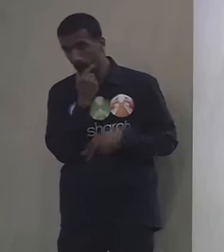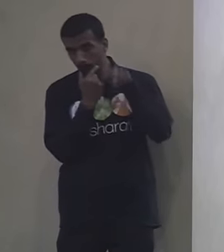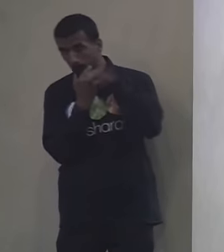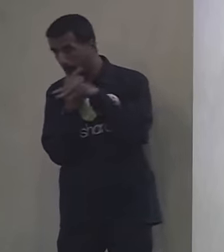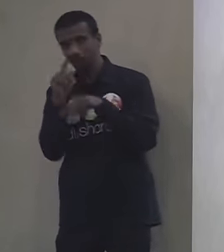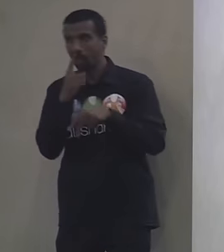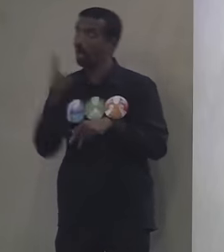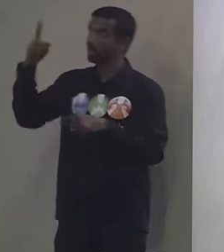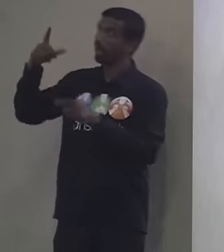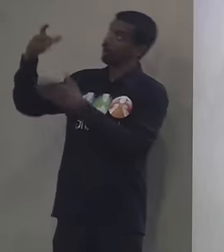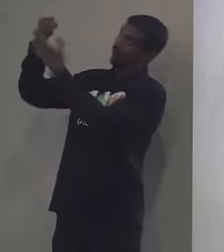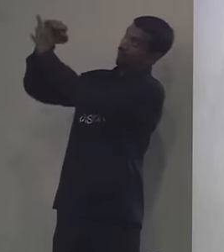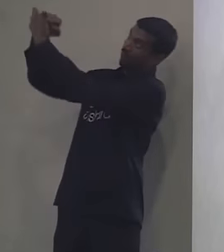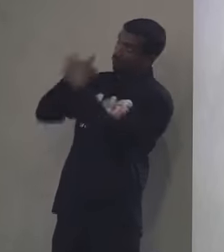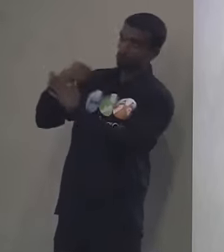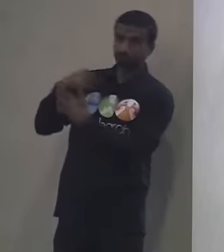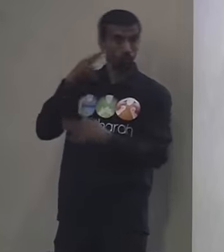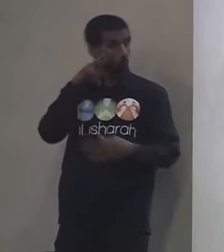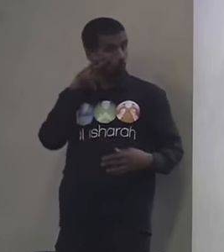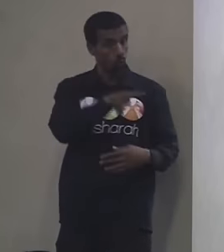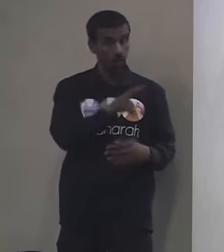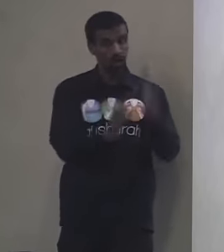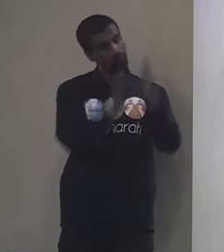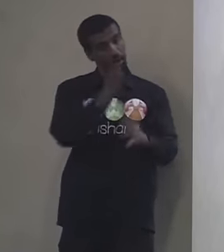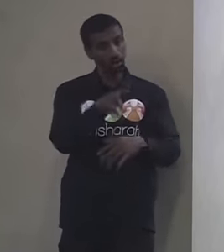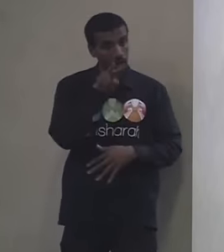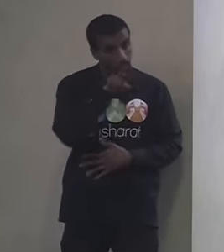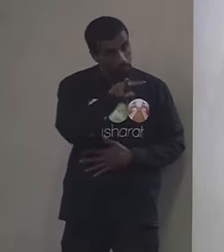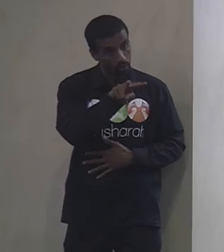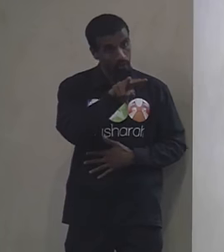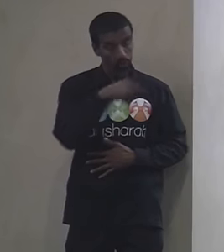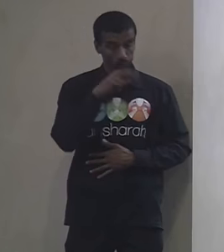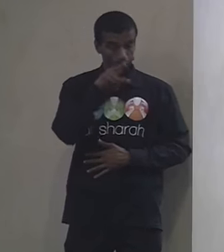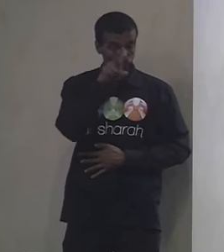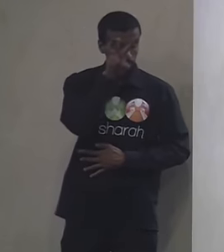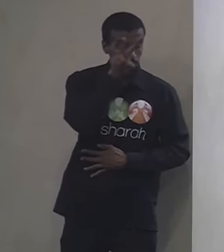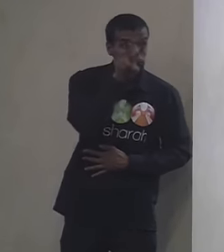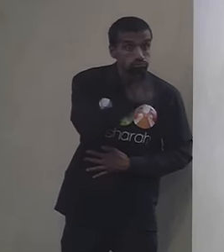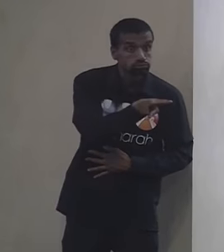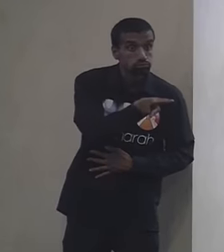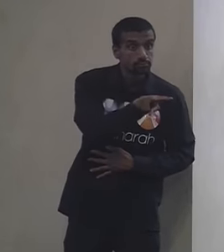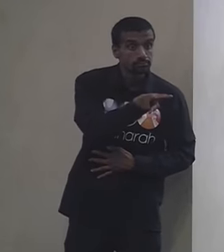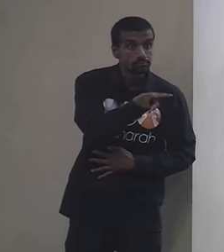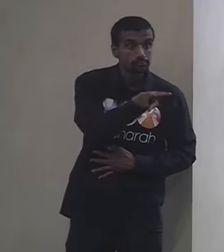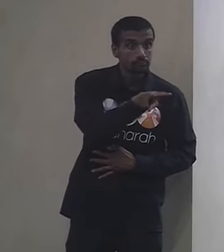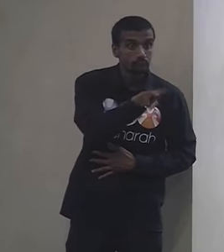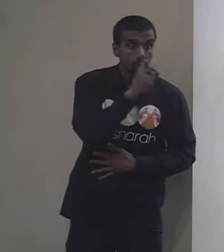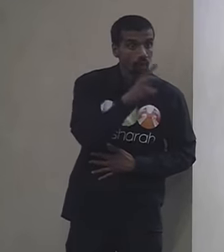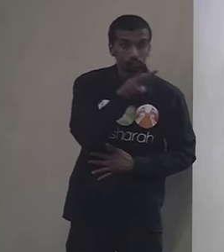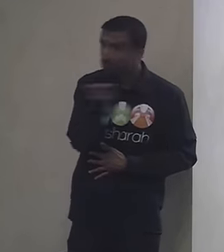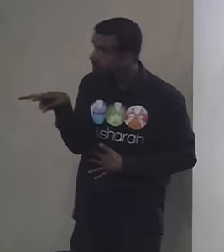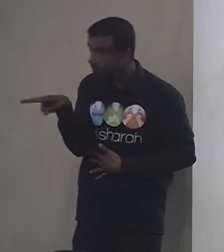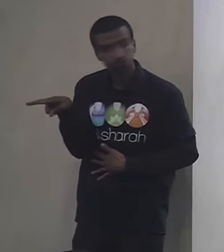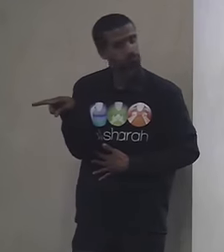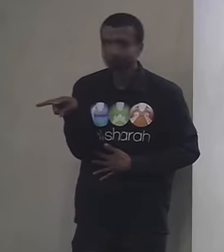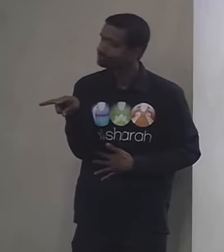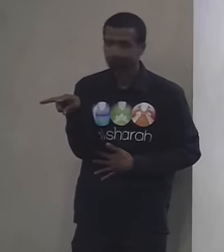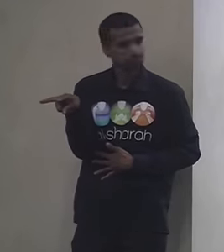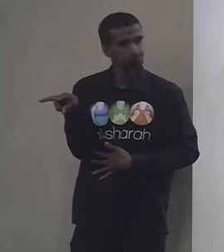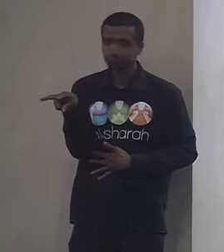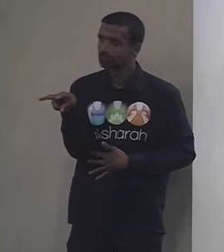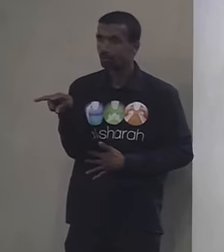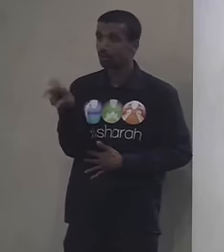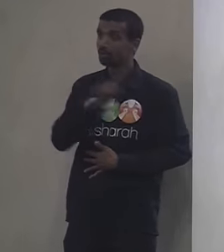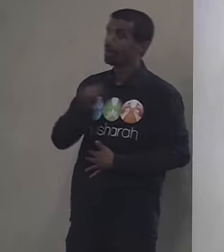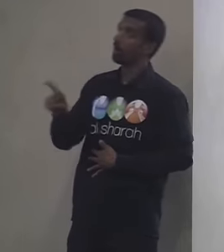النَّعِيمِ. Look at the irony. Allah began the surah with distraction. And Allah ends the surah with a scene where you have all